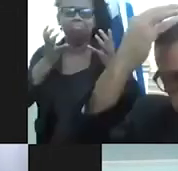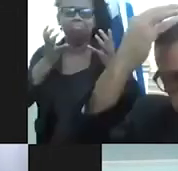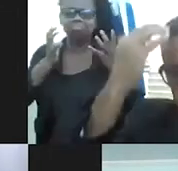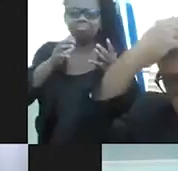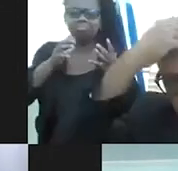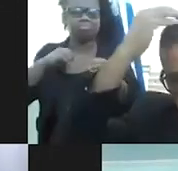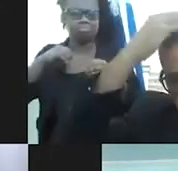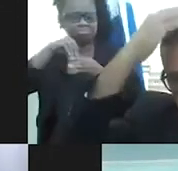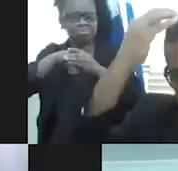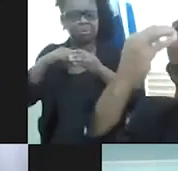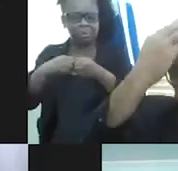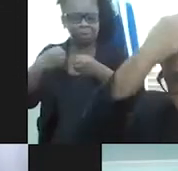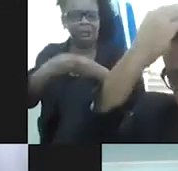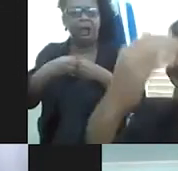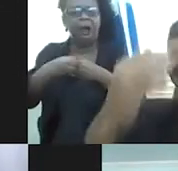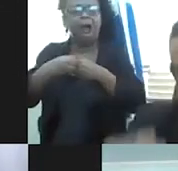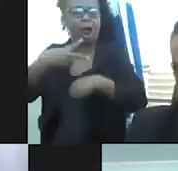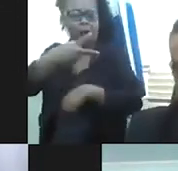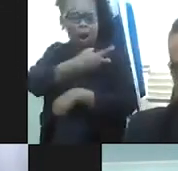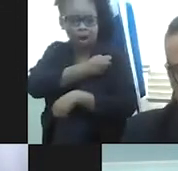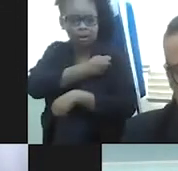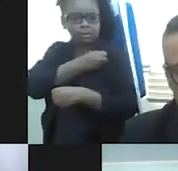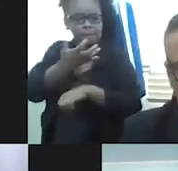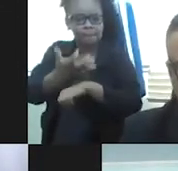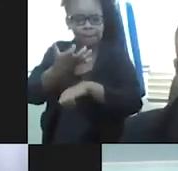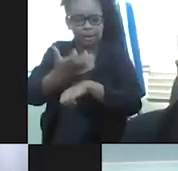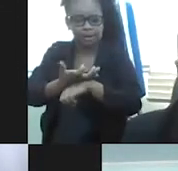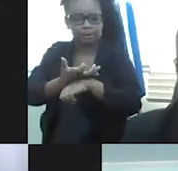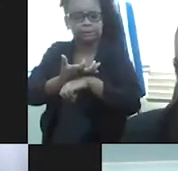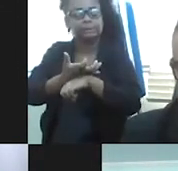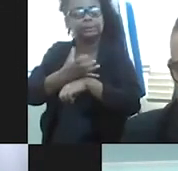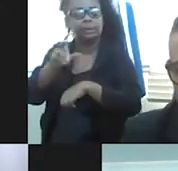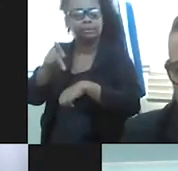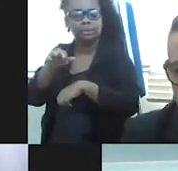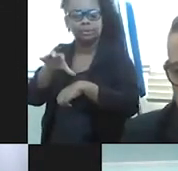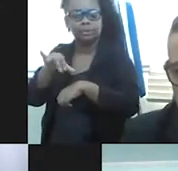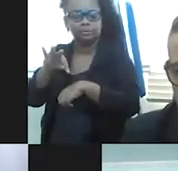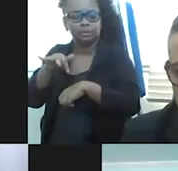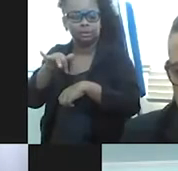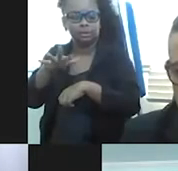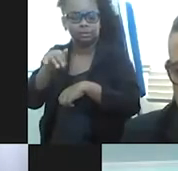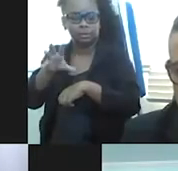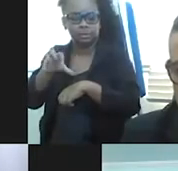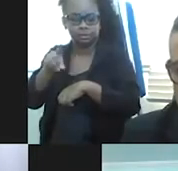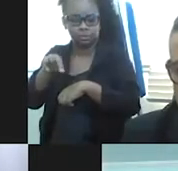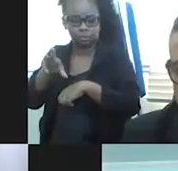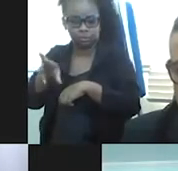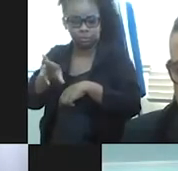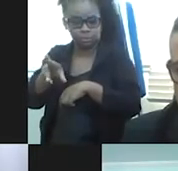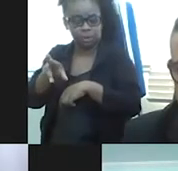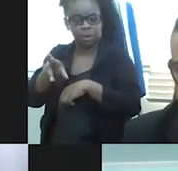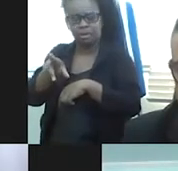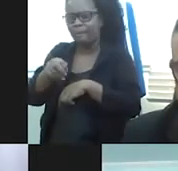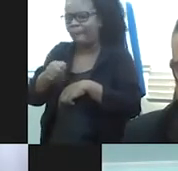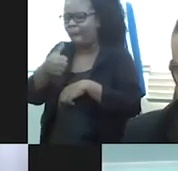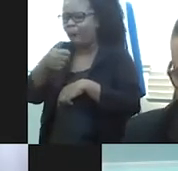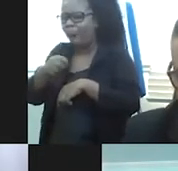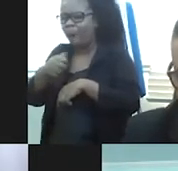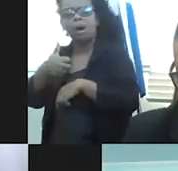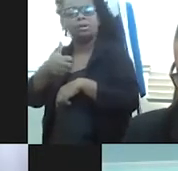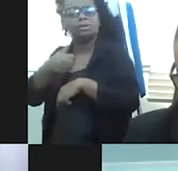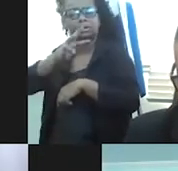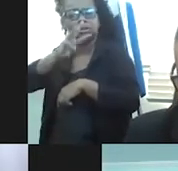a vacinação na Praça Pacificador, Raul Cortez. Foram quase 3 mil doses